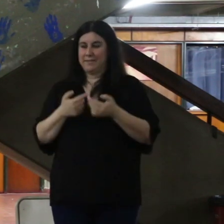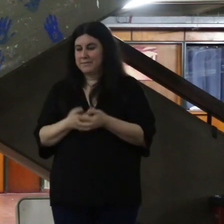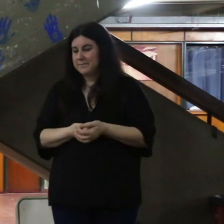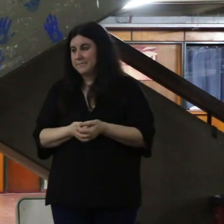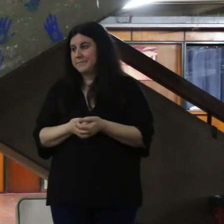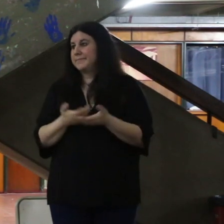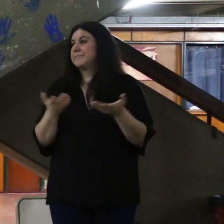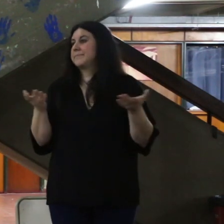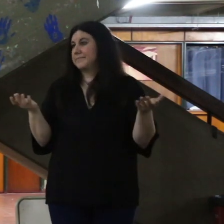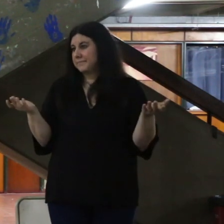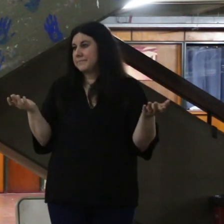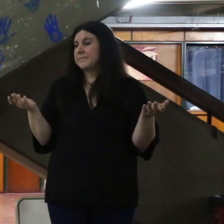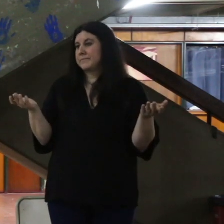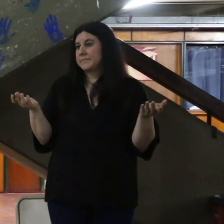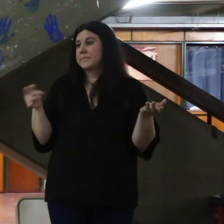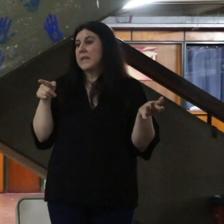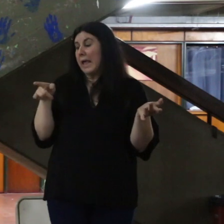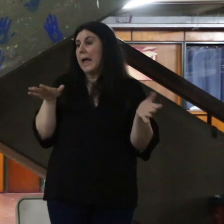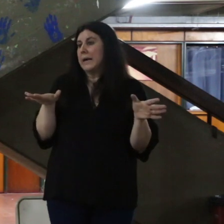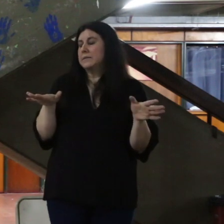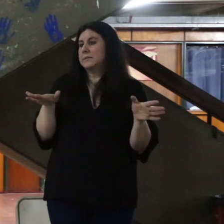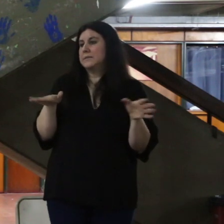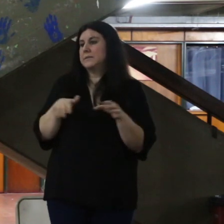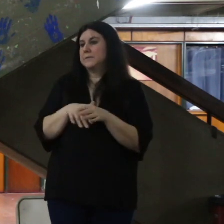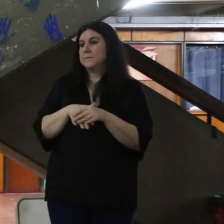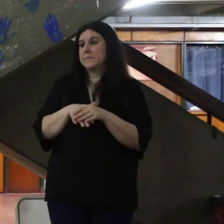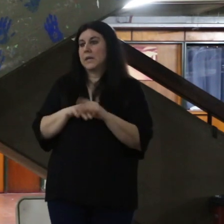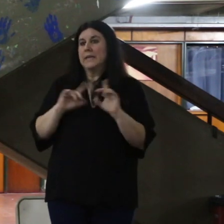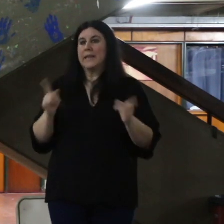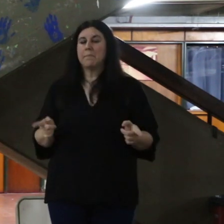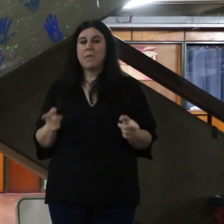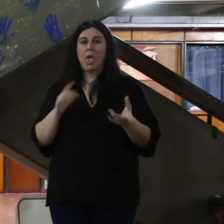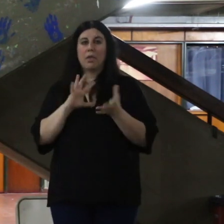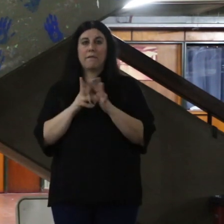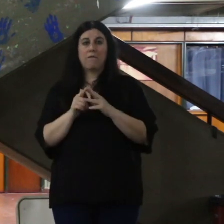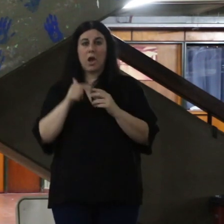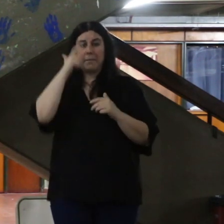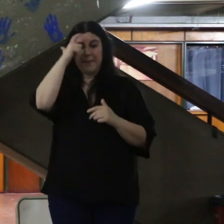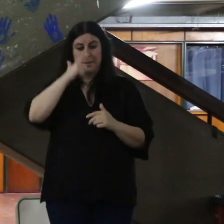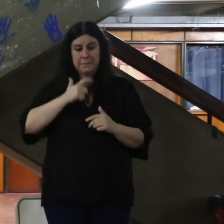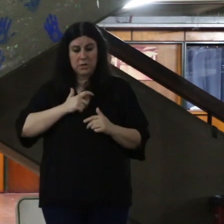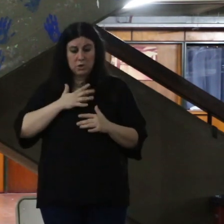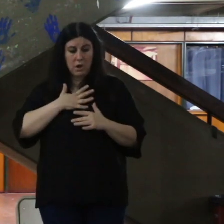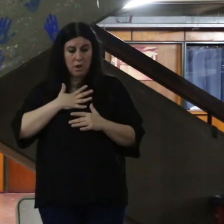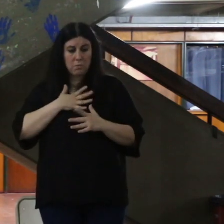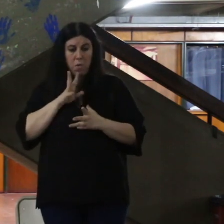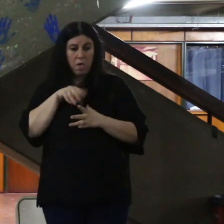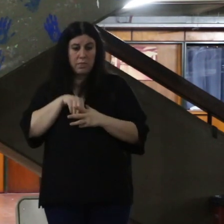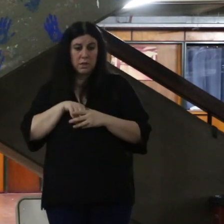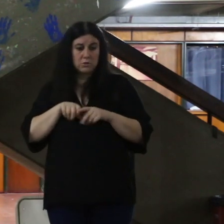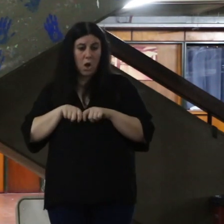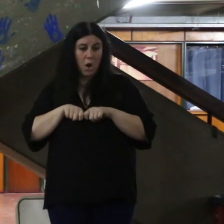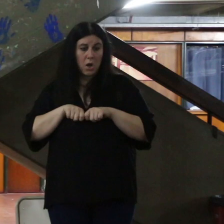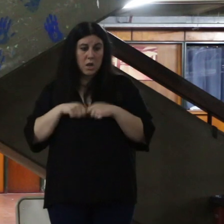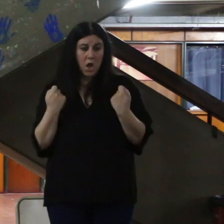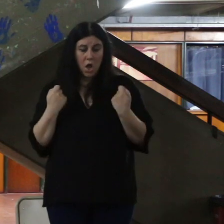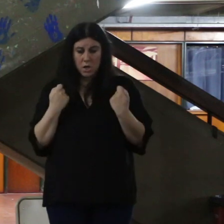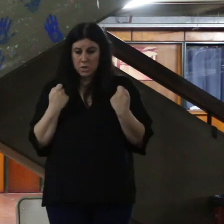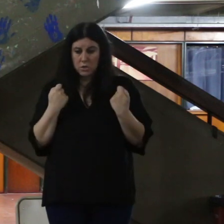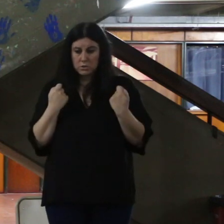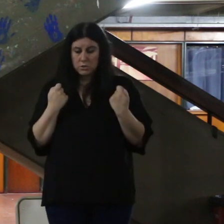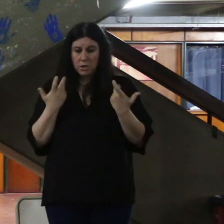Entonces nos agarra también rotos. Para mí hay una palabra que